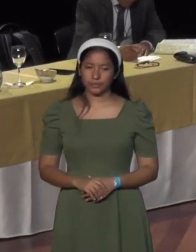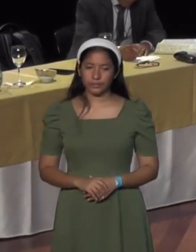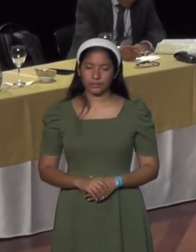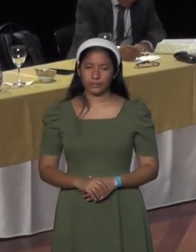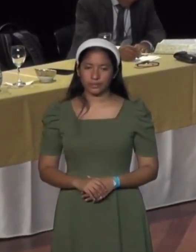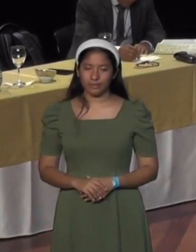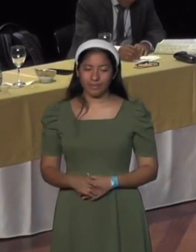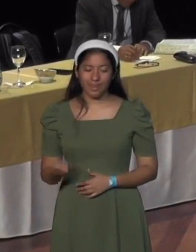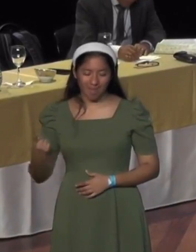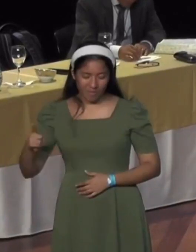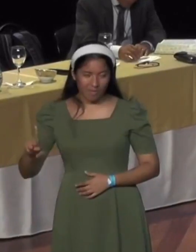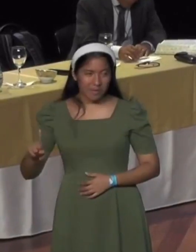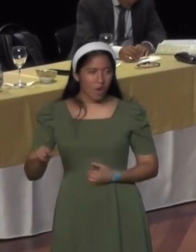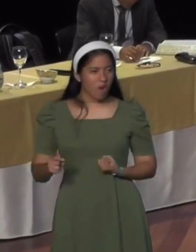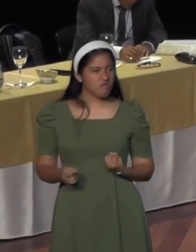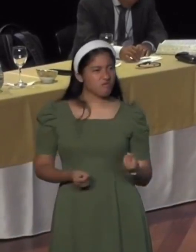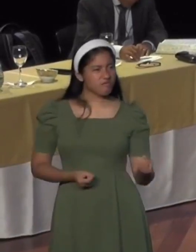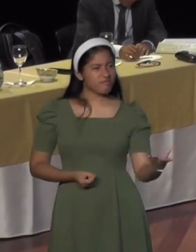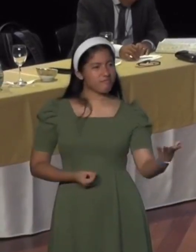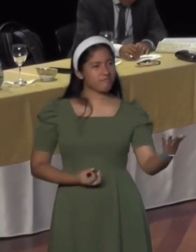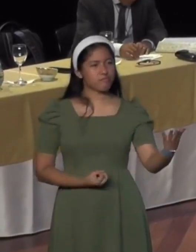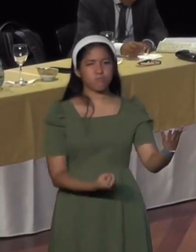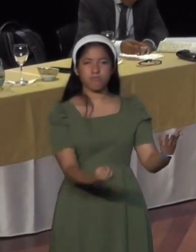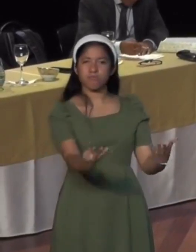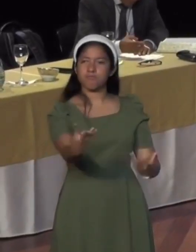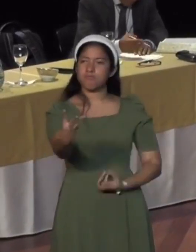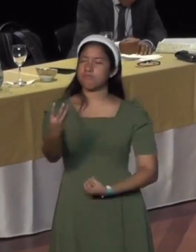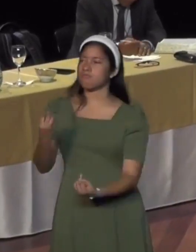Pero entre las multitudes